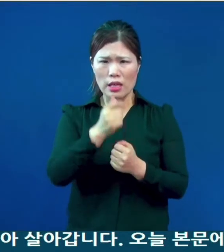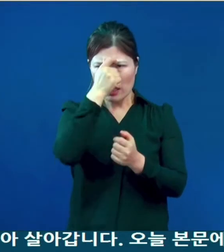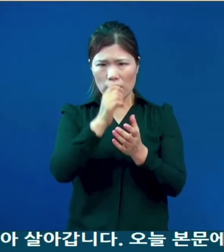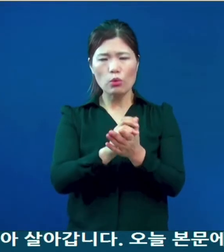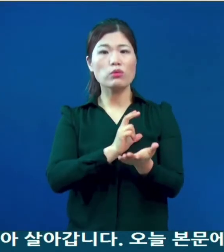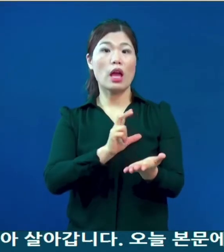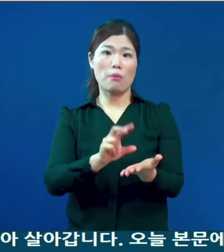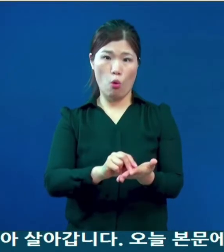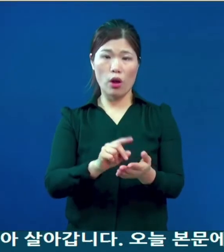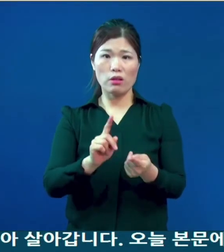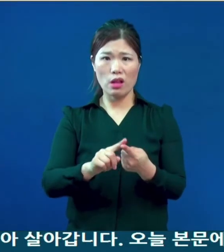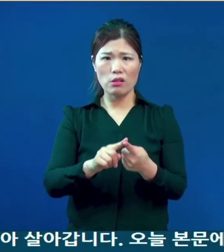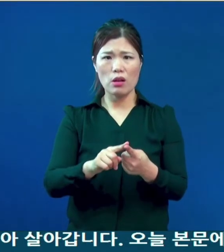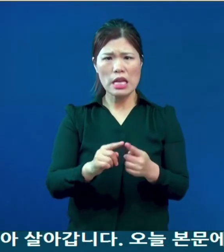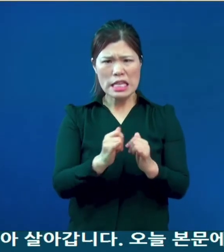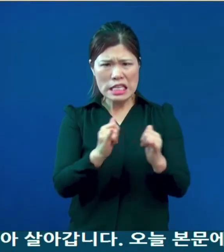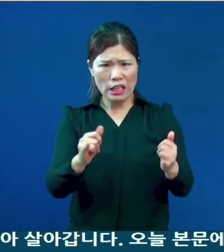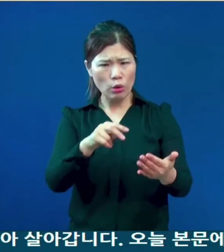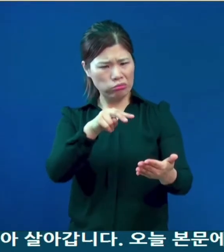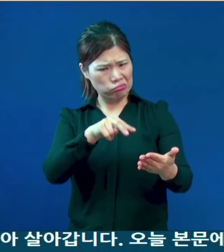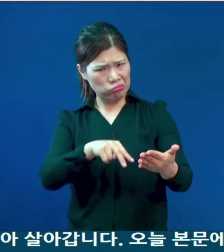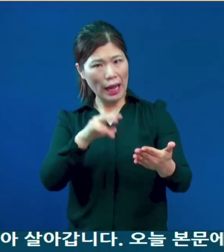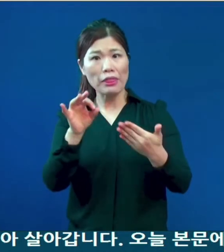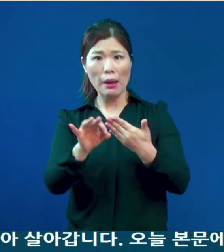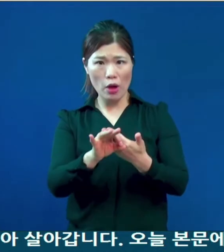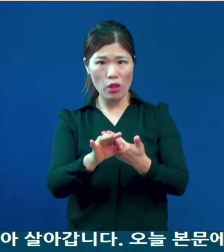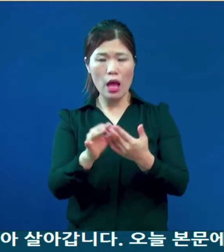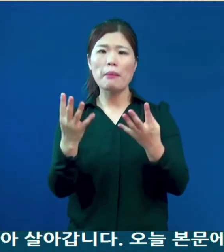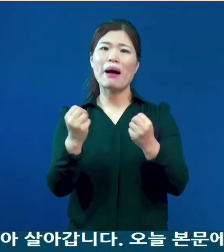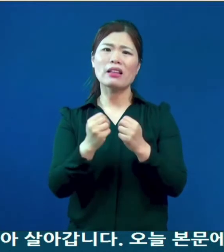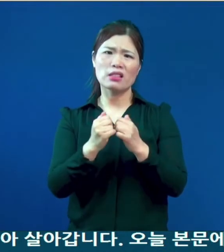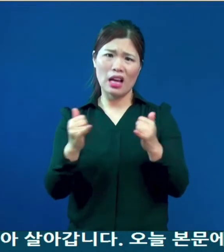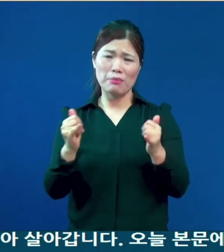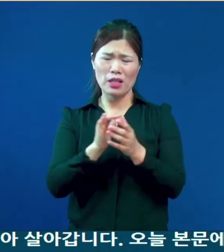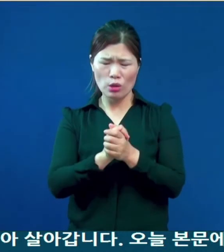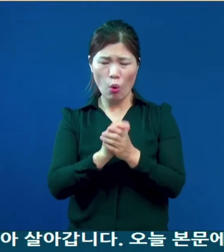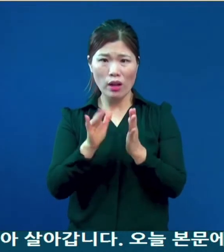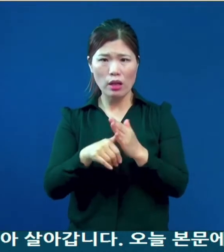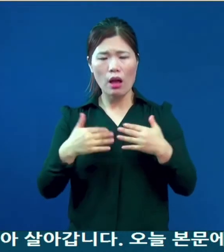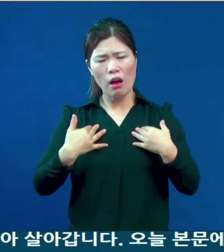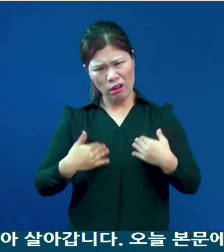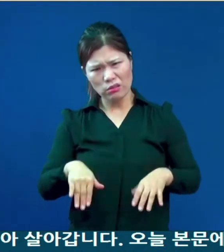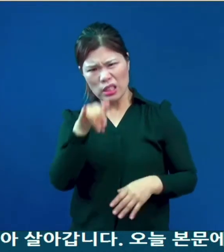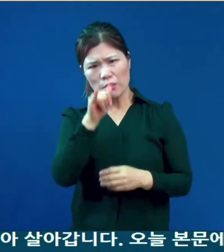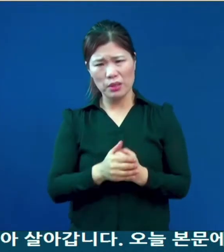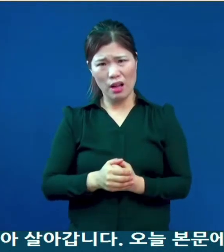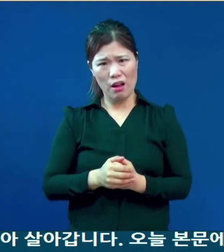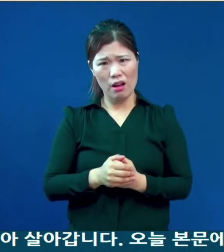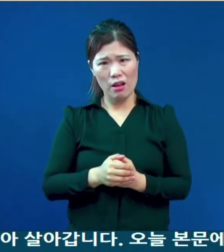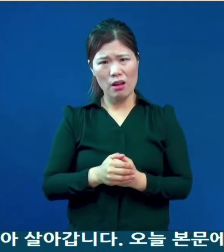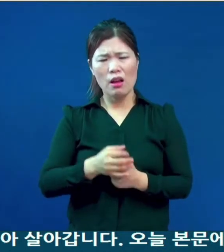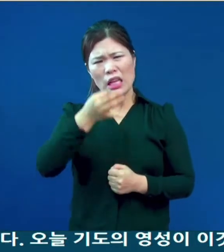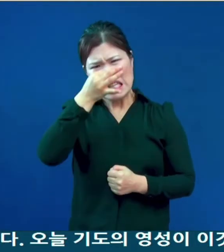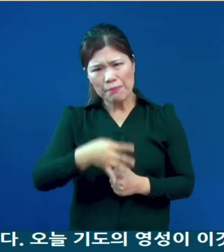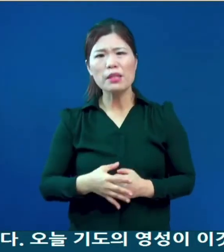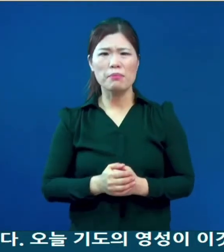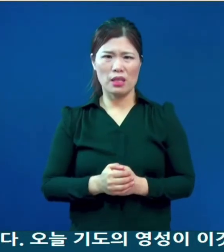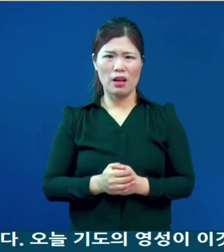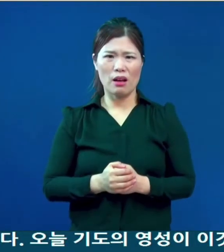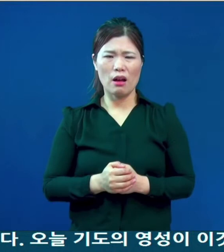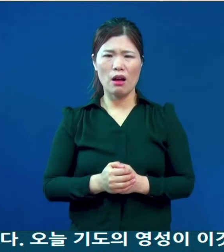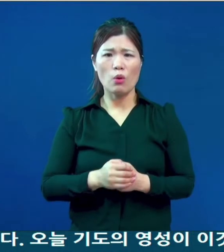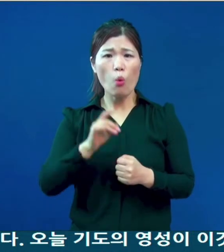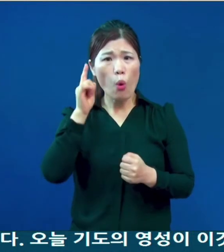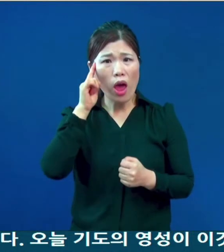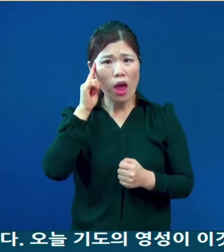제목을 인간적으로 대하면 정말 많은 분들이 지친다라고 이야기를 하더라고요. 그래서 힘들어요. 여러 가지